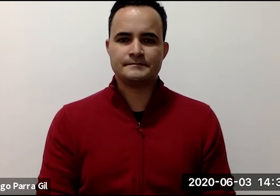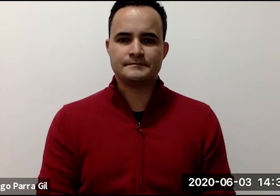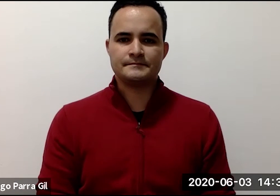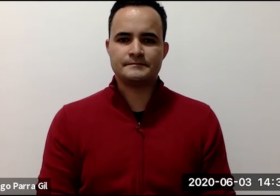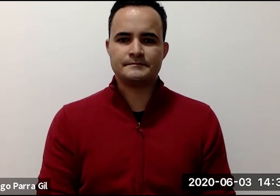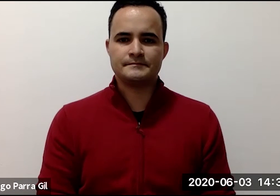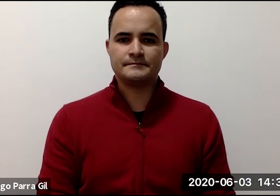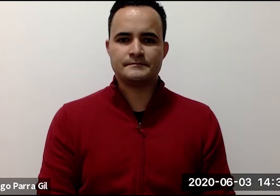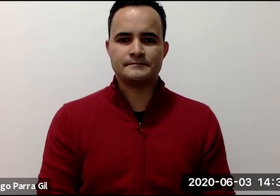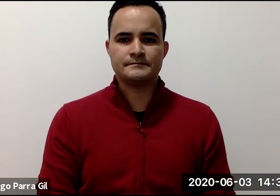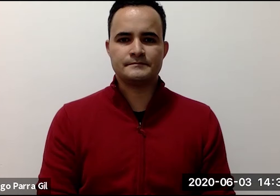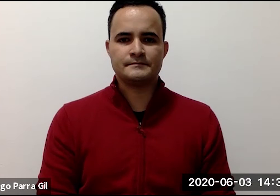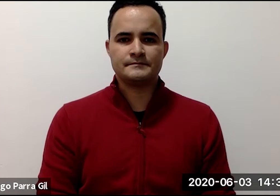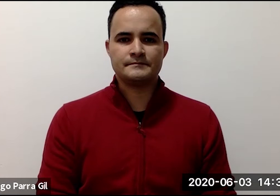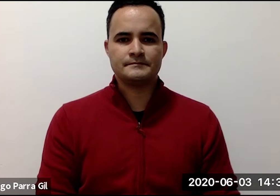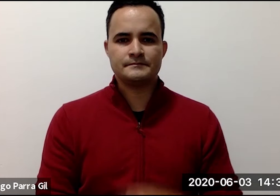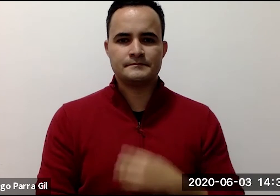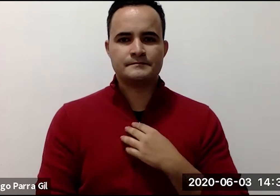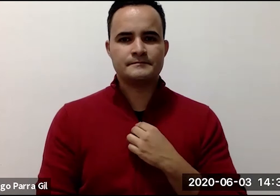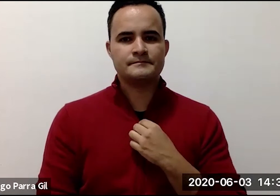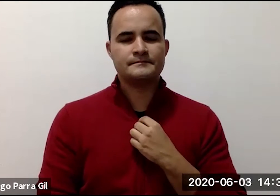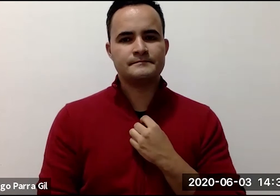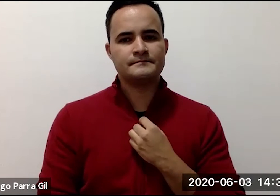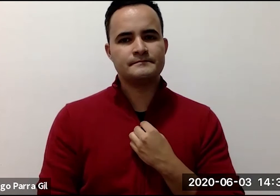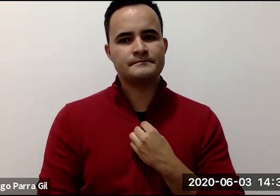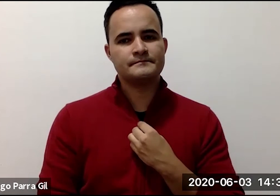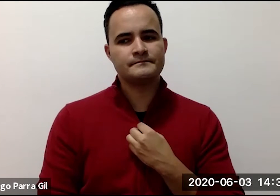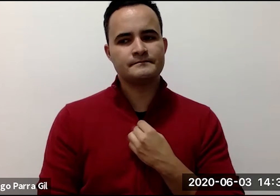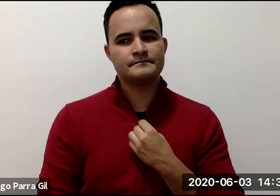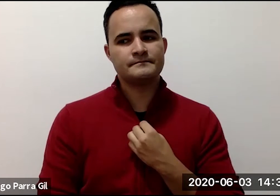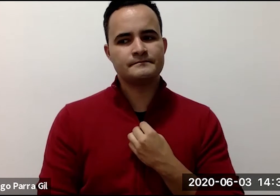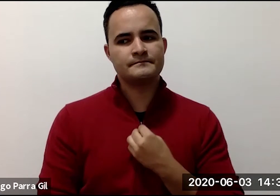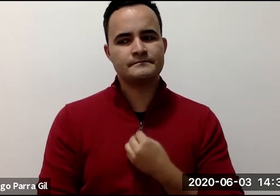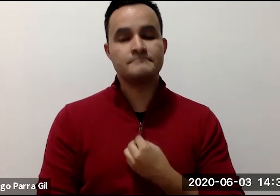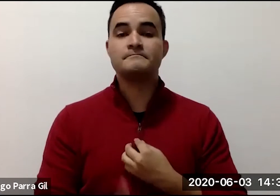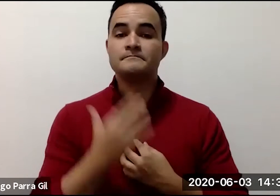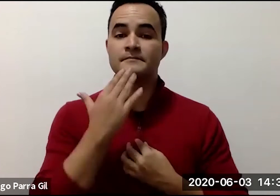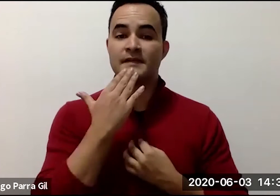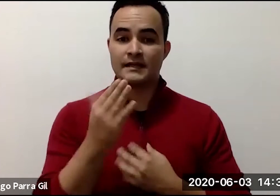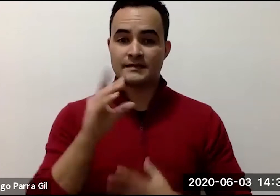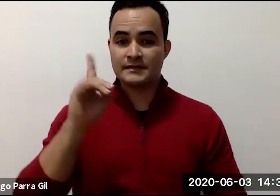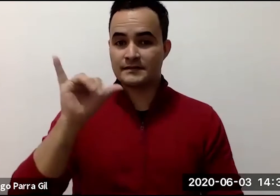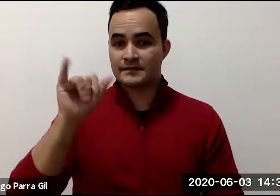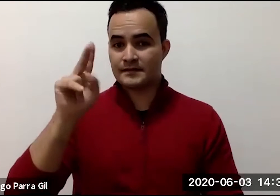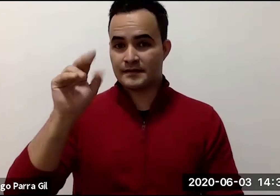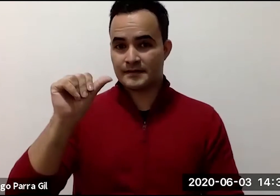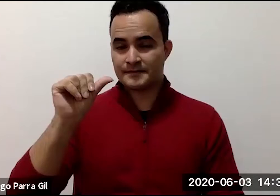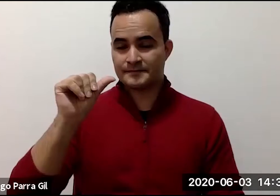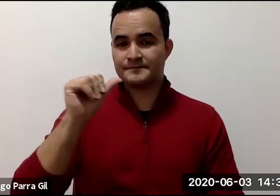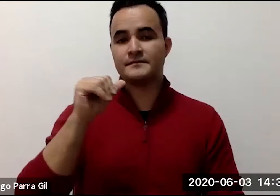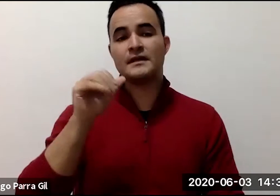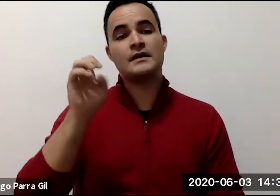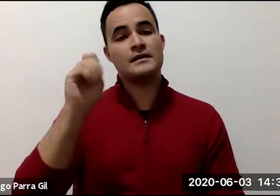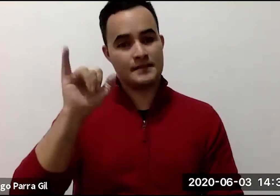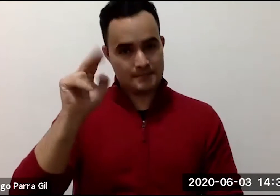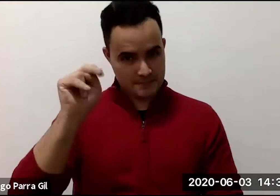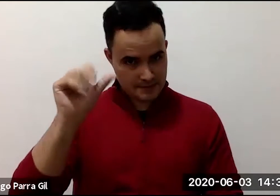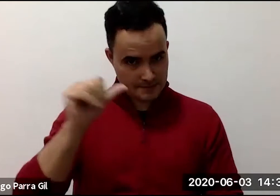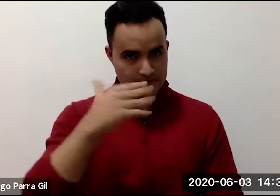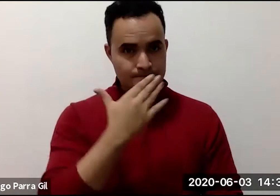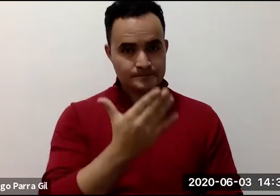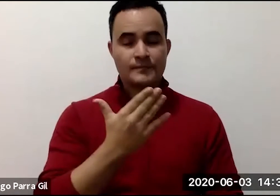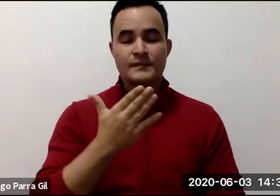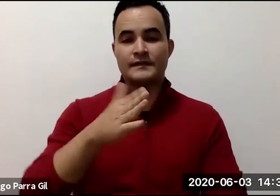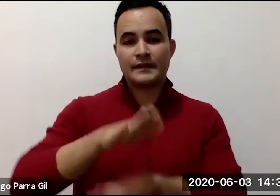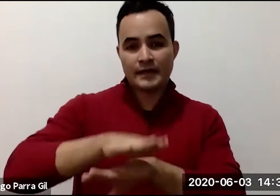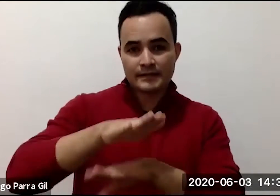Sí, bueno, muchas gracias a Diana, Jimena. Buenas tardes con todas y